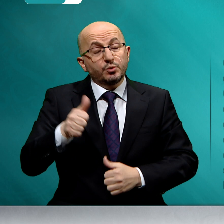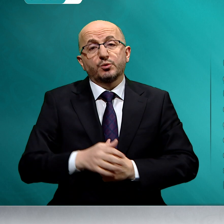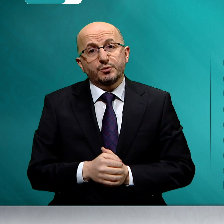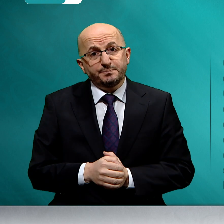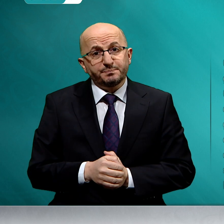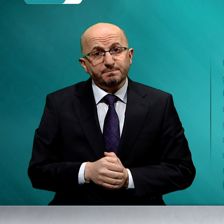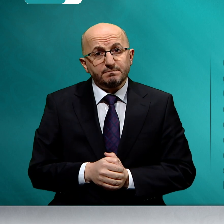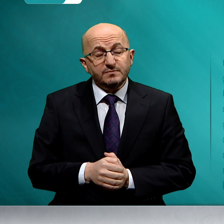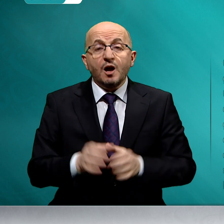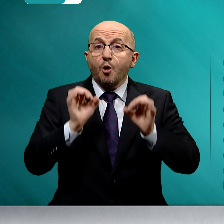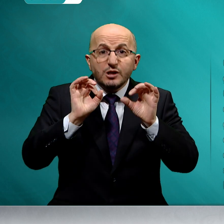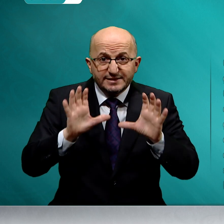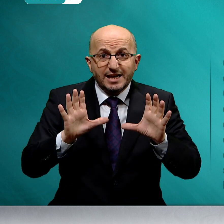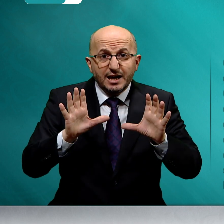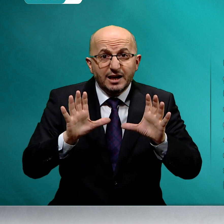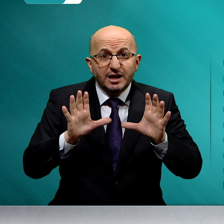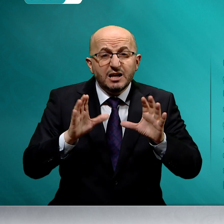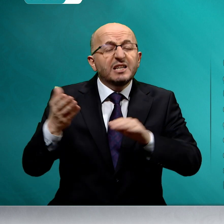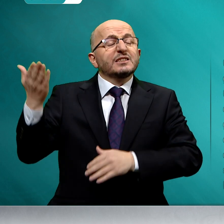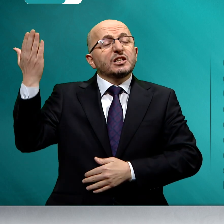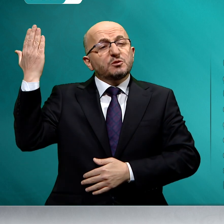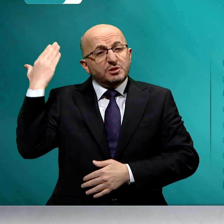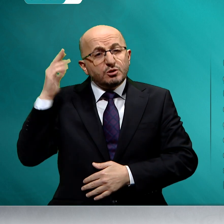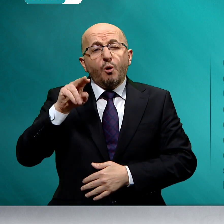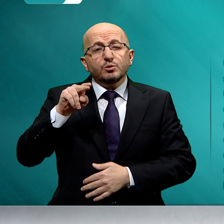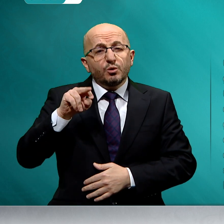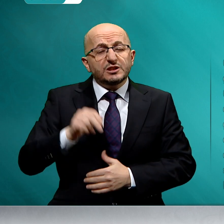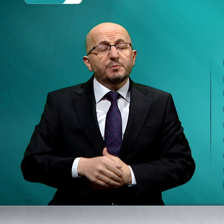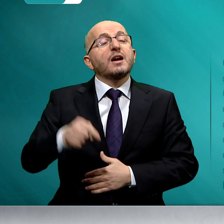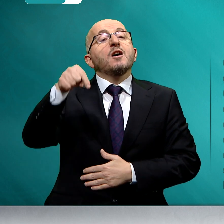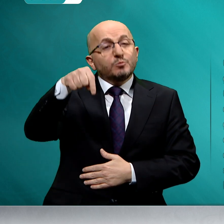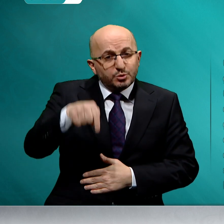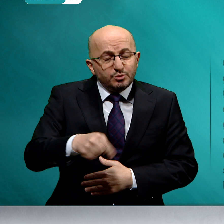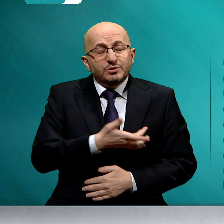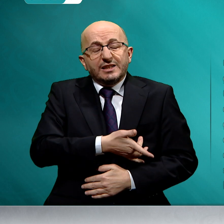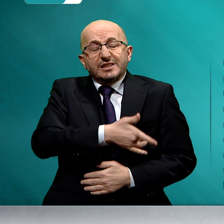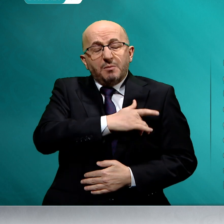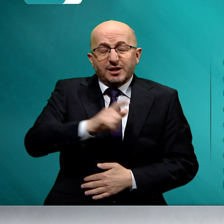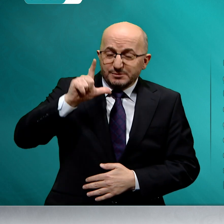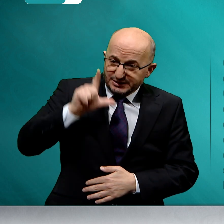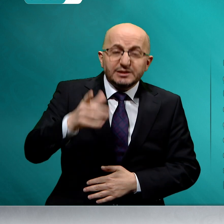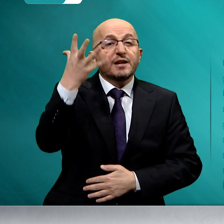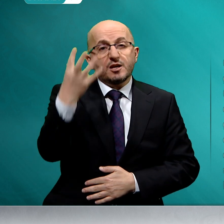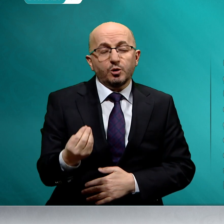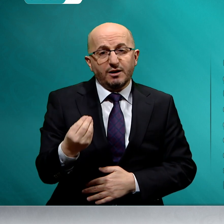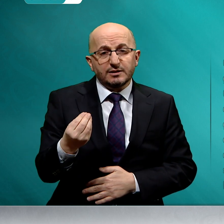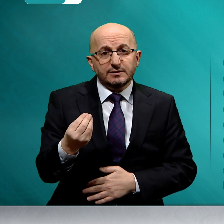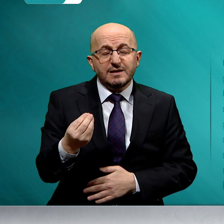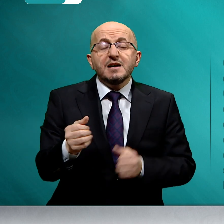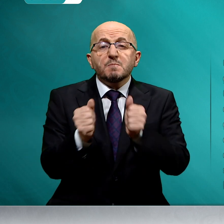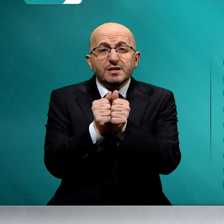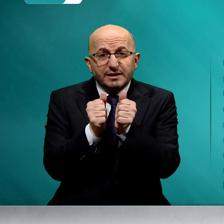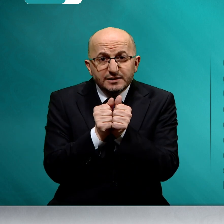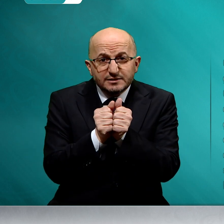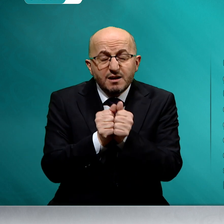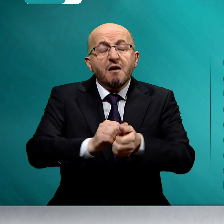günüdür. Öyleyse geçmişte olduğu gibi bugün de imanımızın gereği olarak